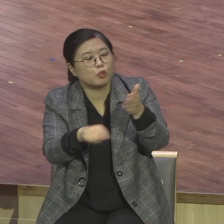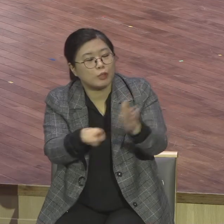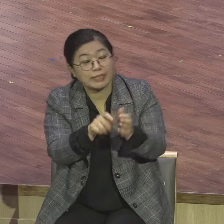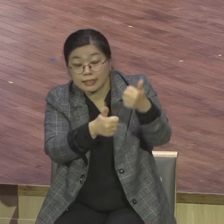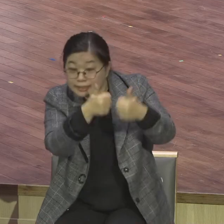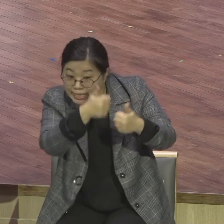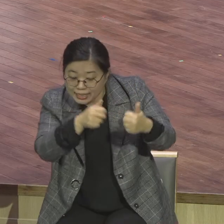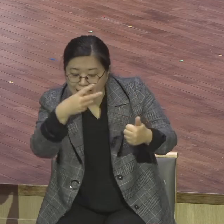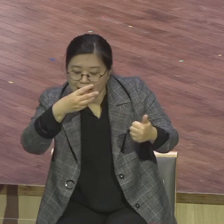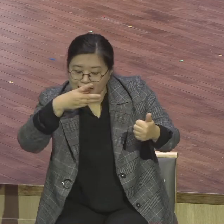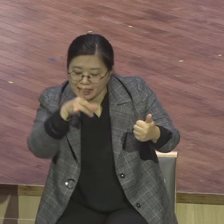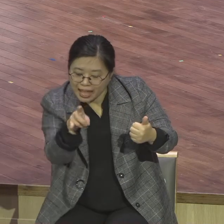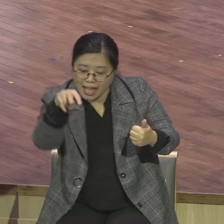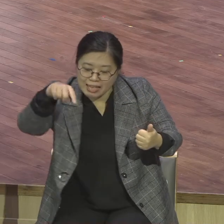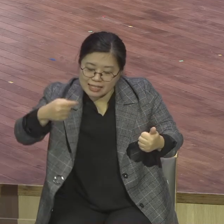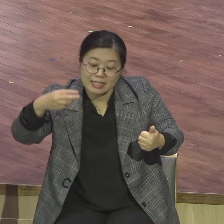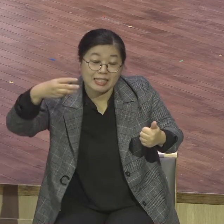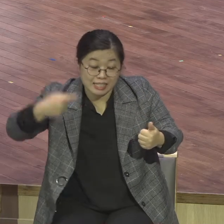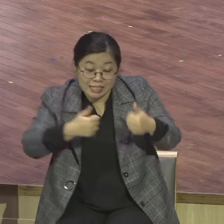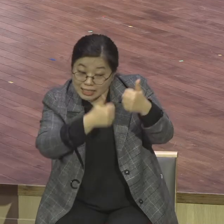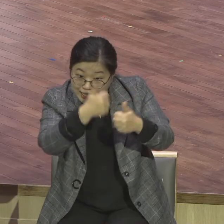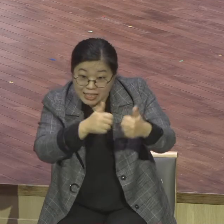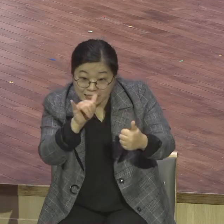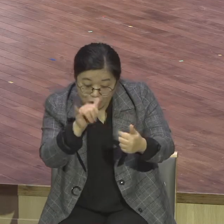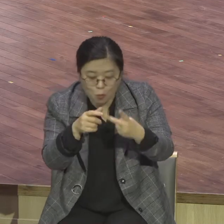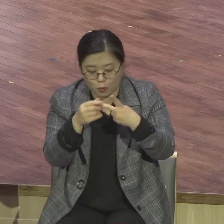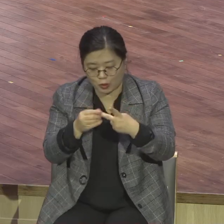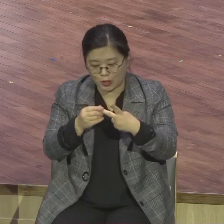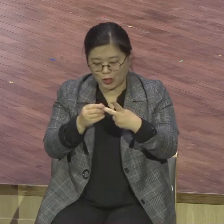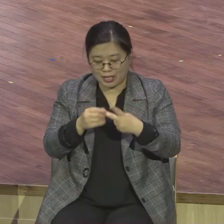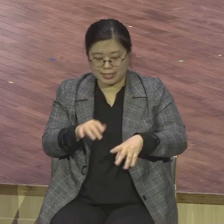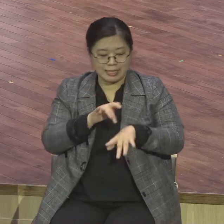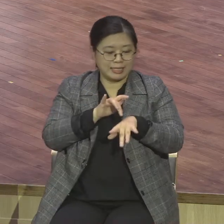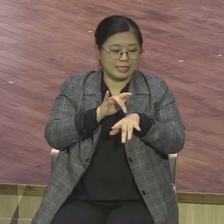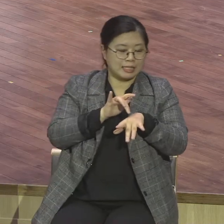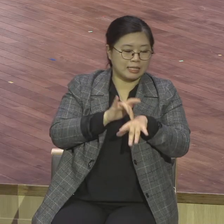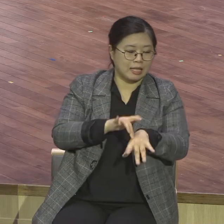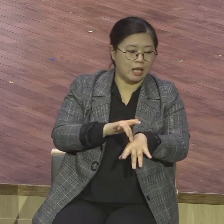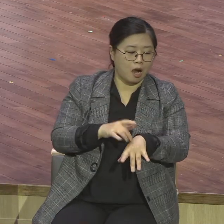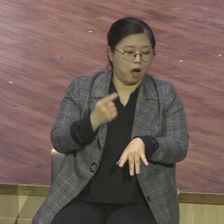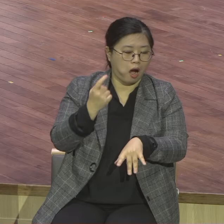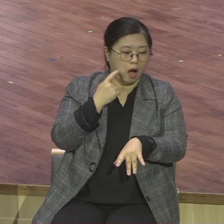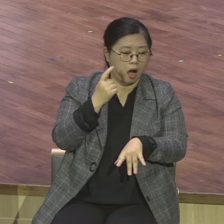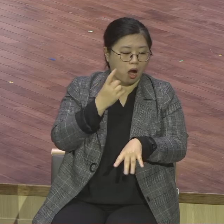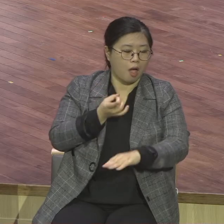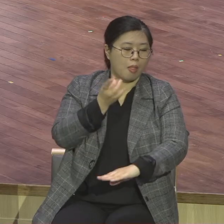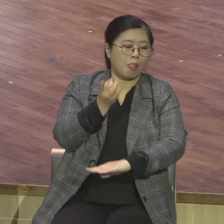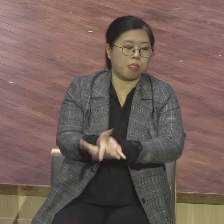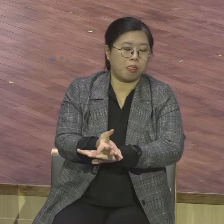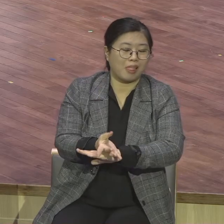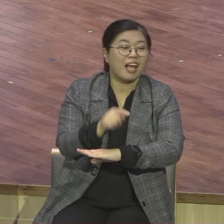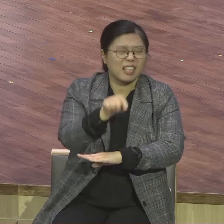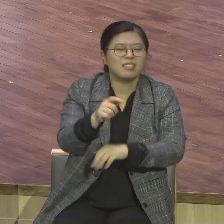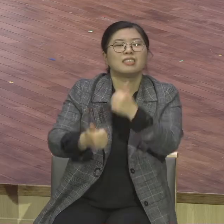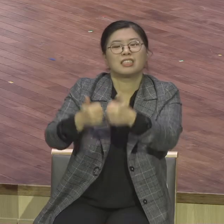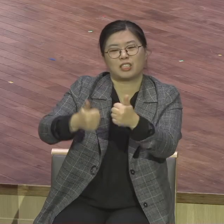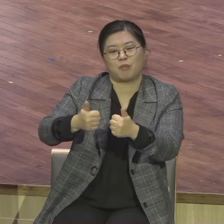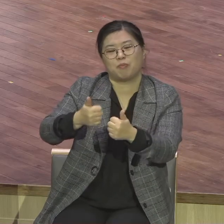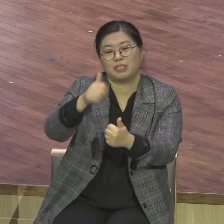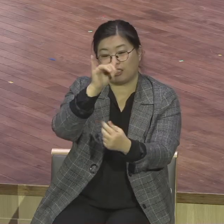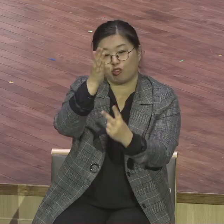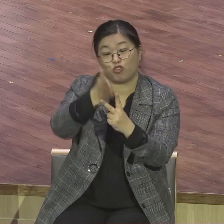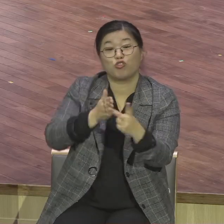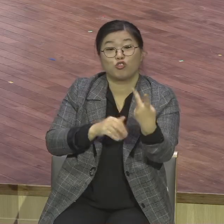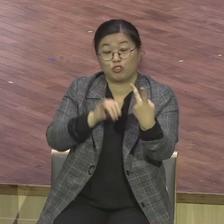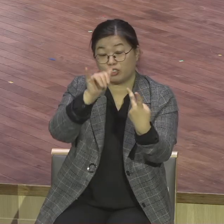있습니다. 사단이 주는 이 시험은요 우리를 악에 빠지도록 만들어요. 악에 빠지도록 만들어요. 야고보